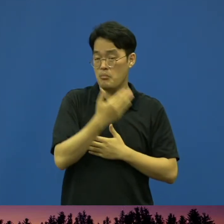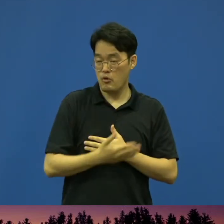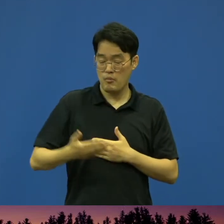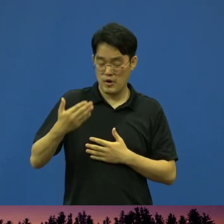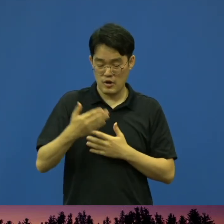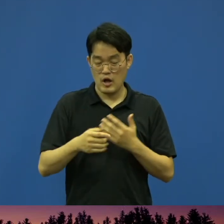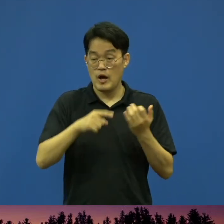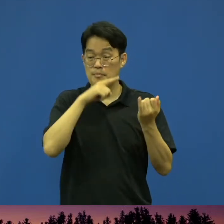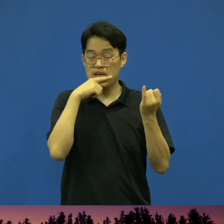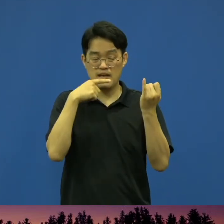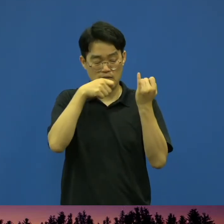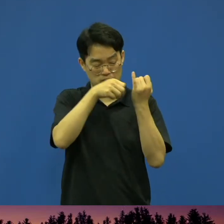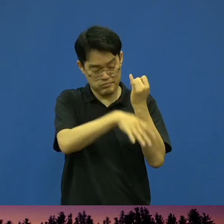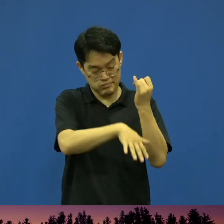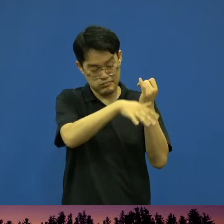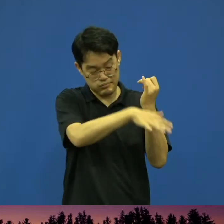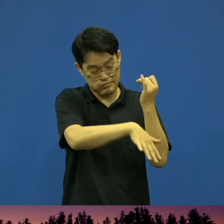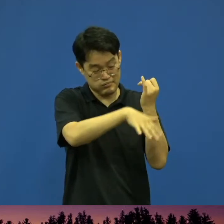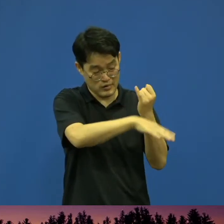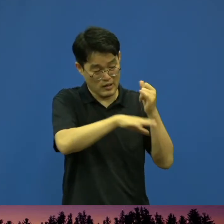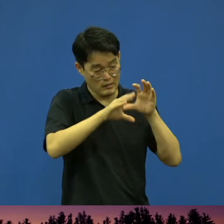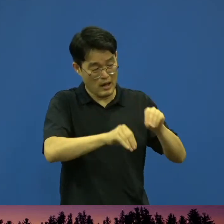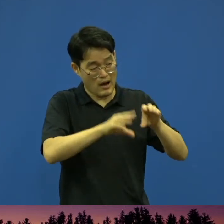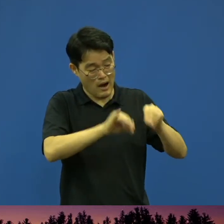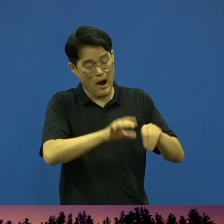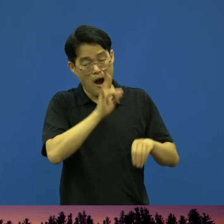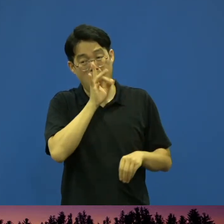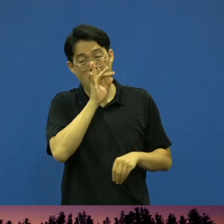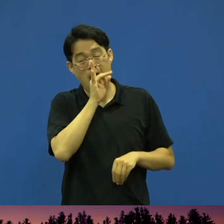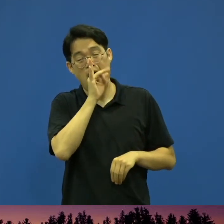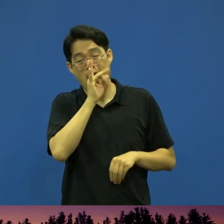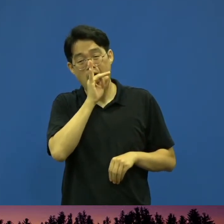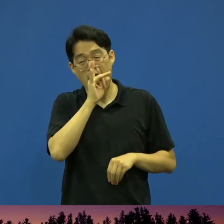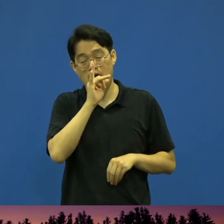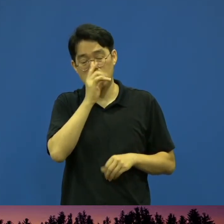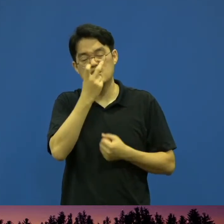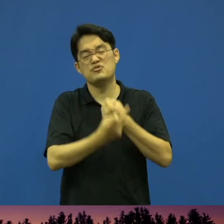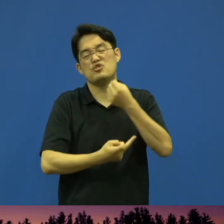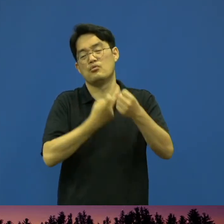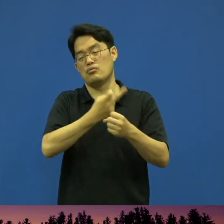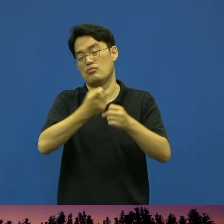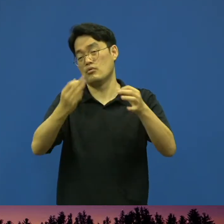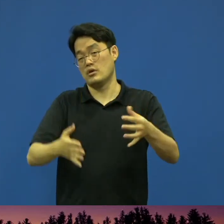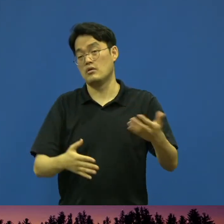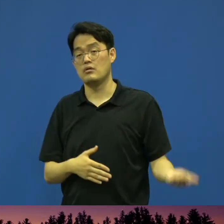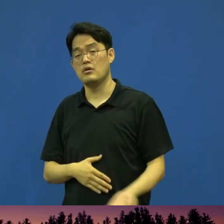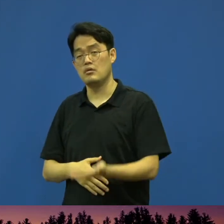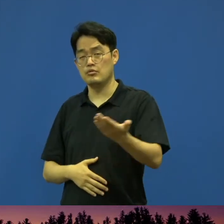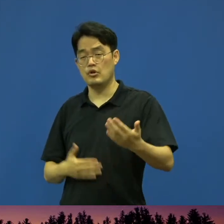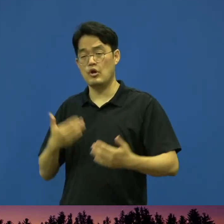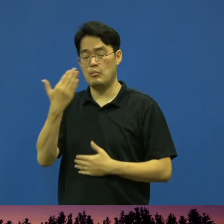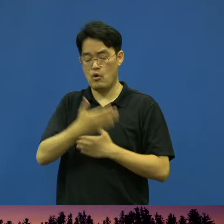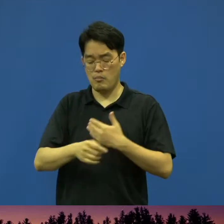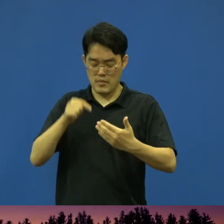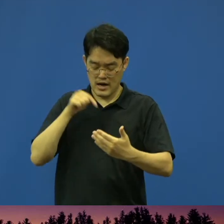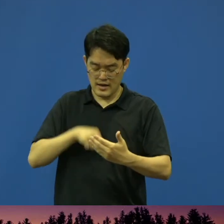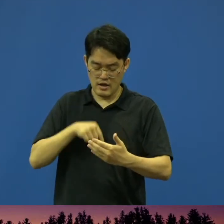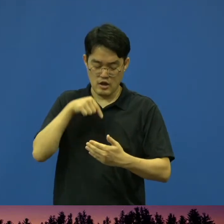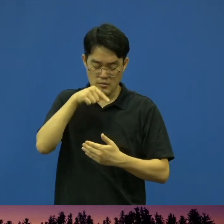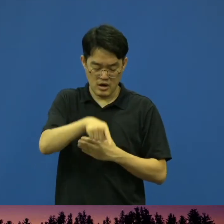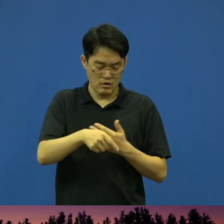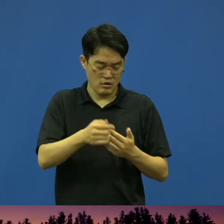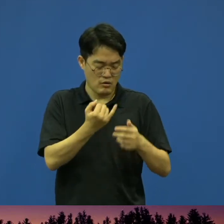피를 보고만 있었습니다. 동역자 여러분, 몸 안에서 몸 밖으로 피가 흘러나가는데